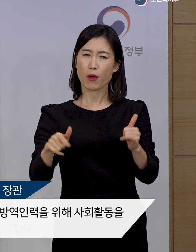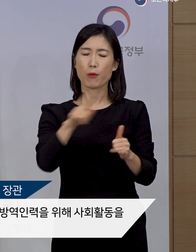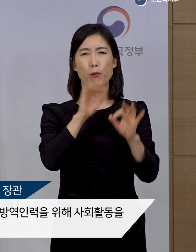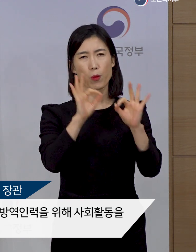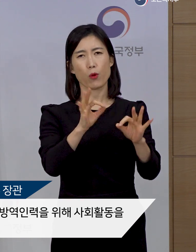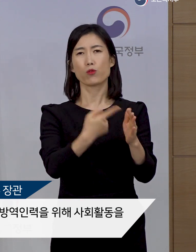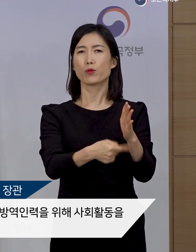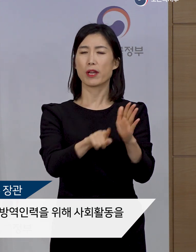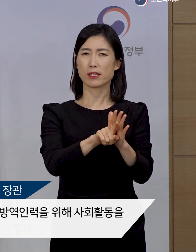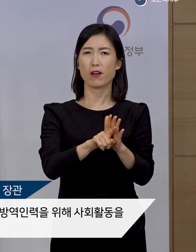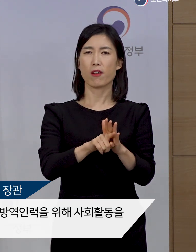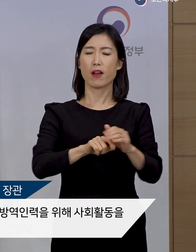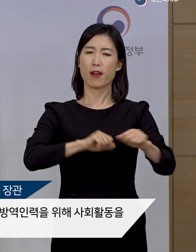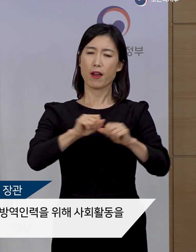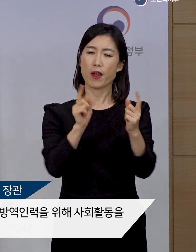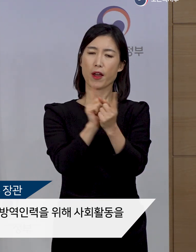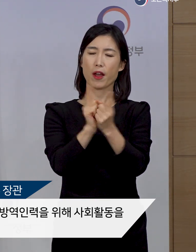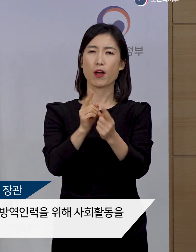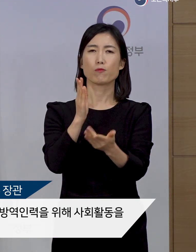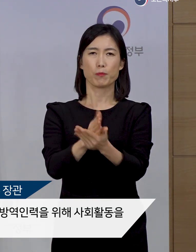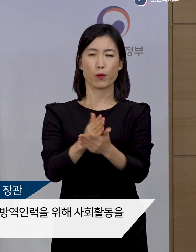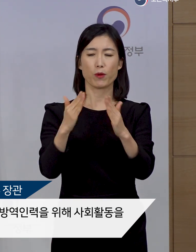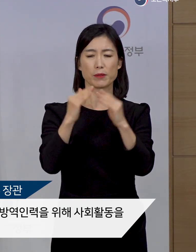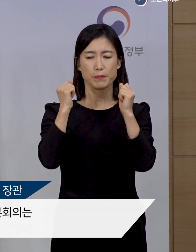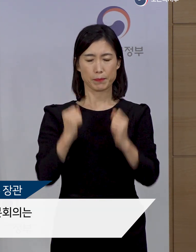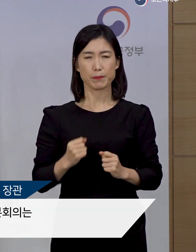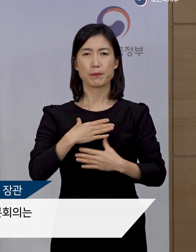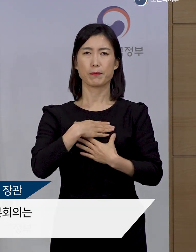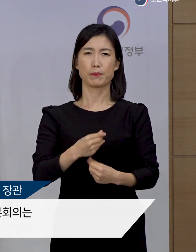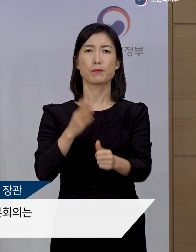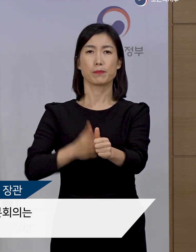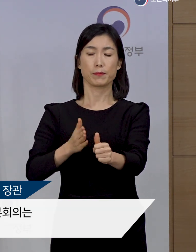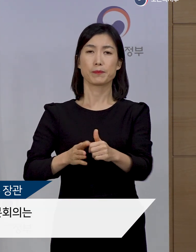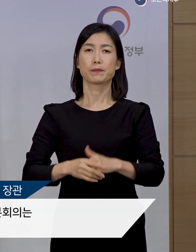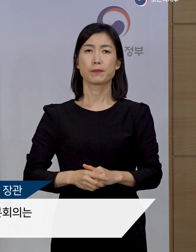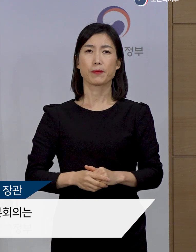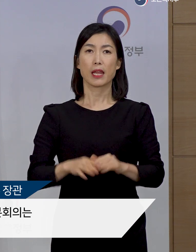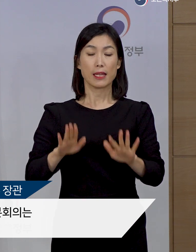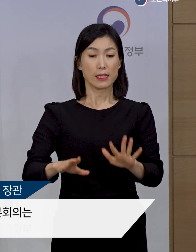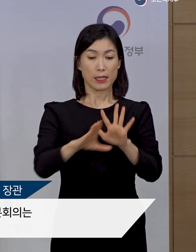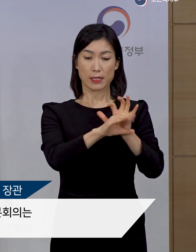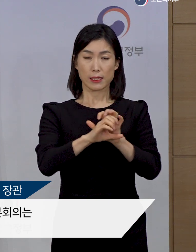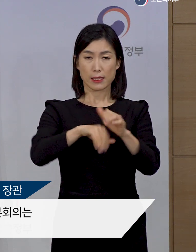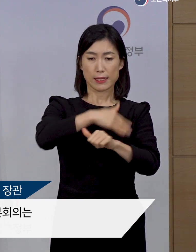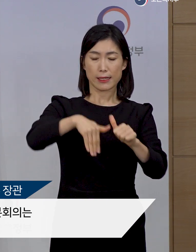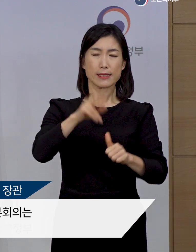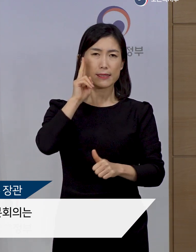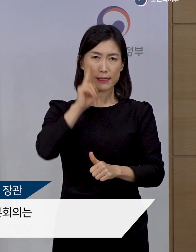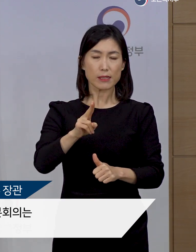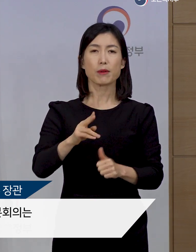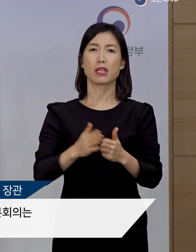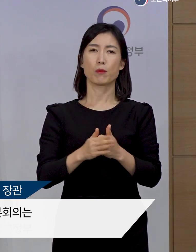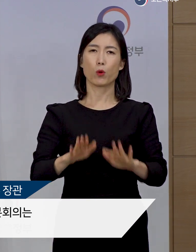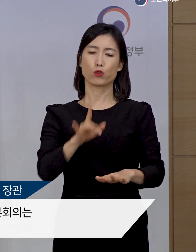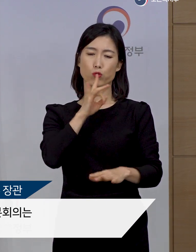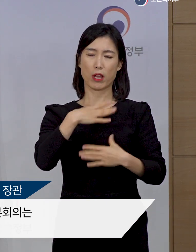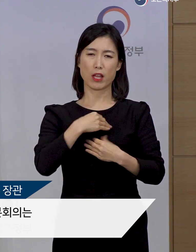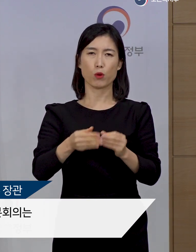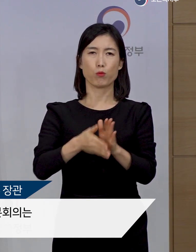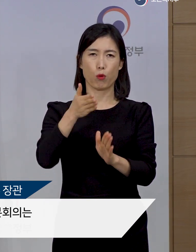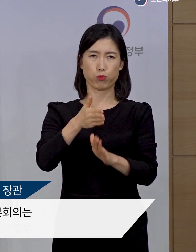집에 머물러 주시기를 부탁드립니다. 심각한 코로나19 위기 상황을 고려하여 오늘 중대본